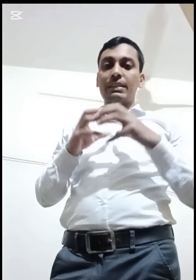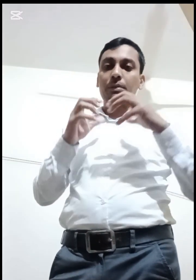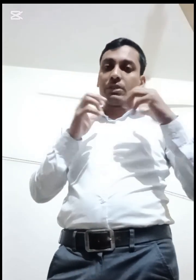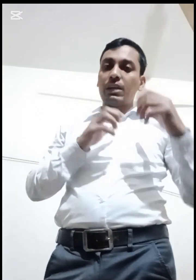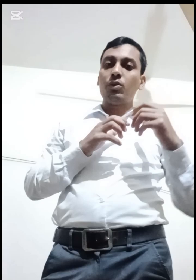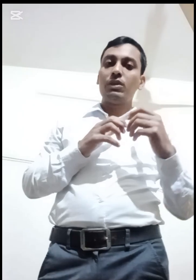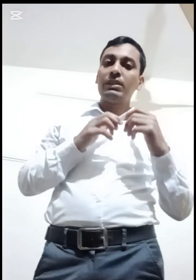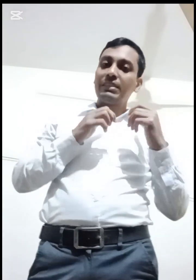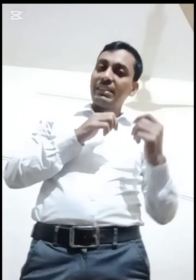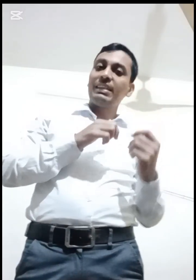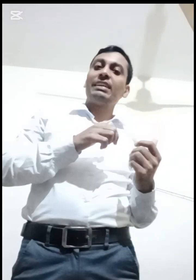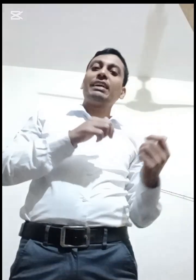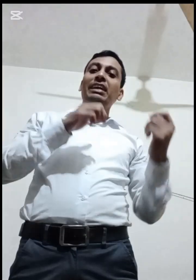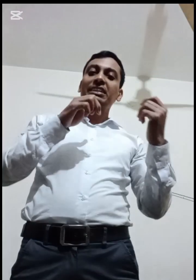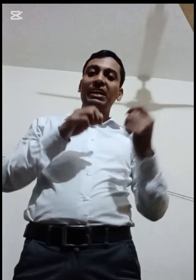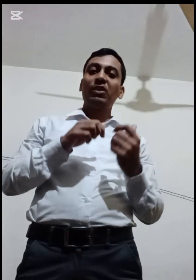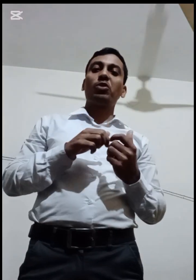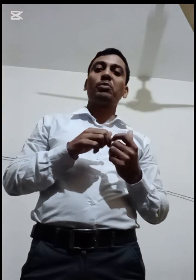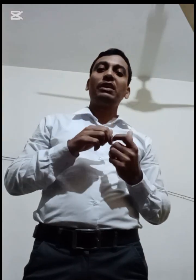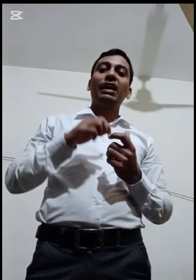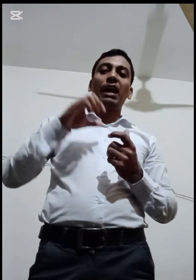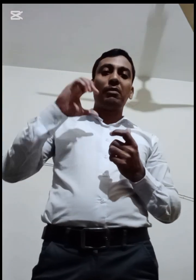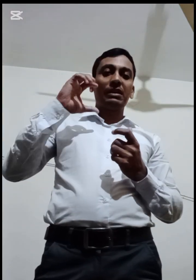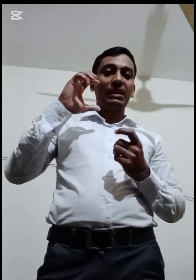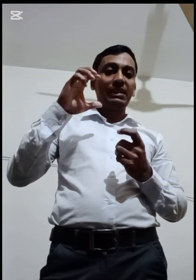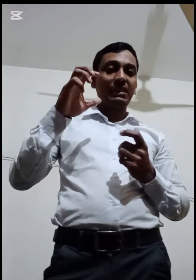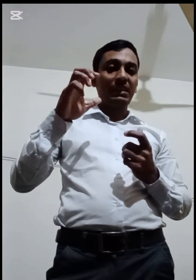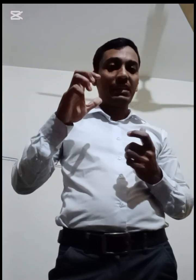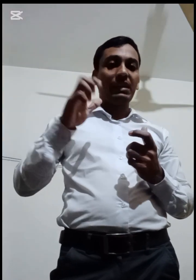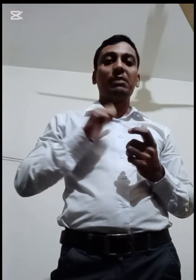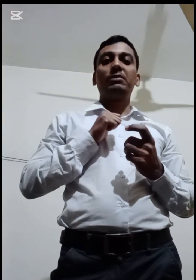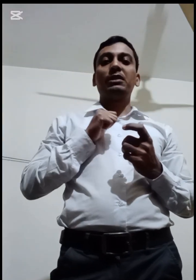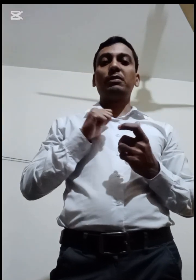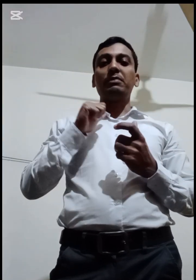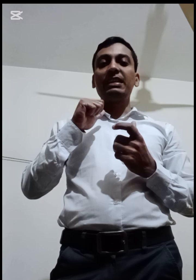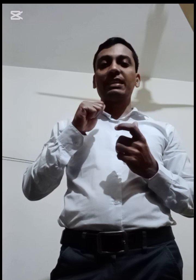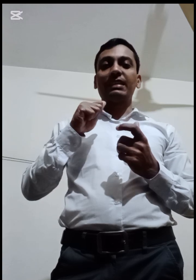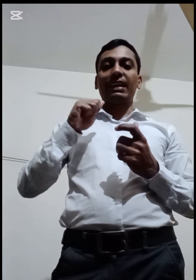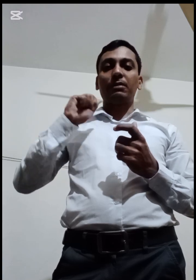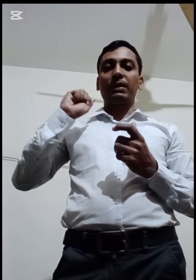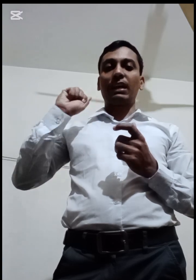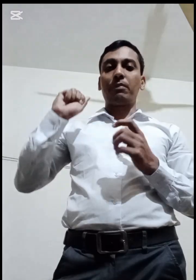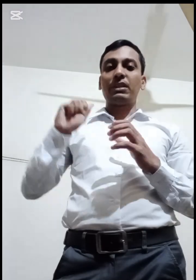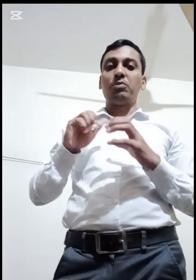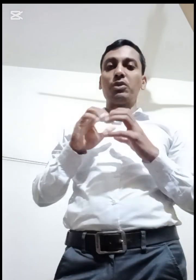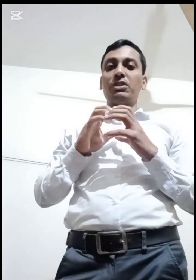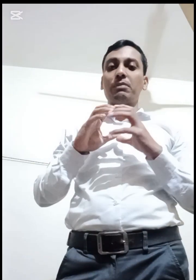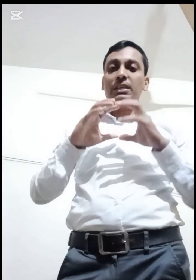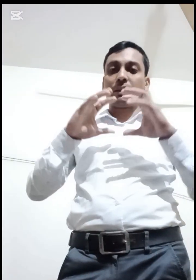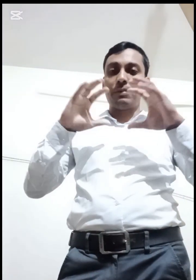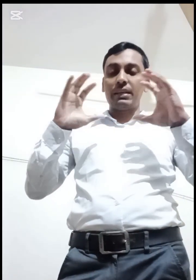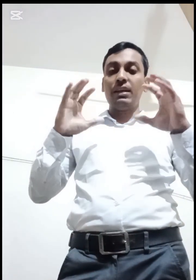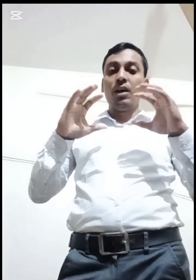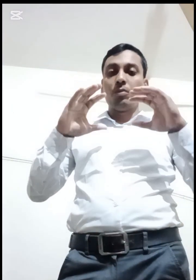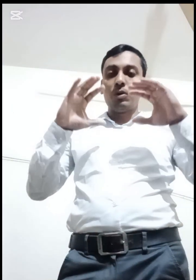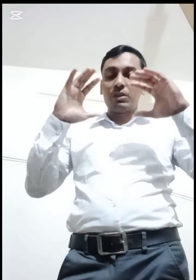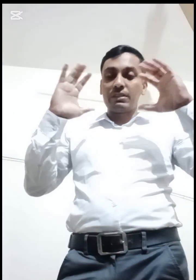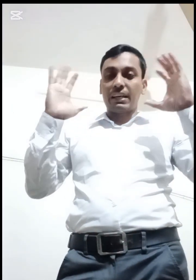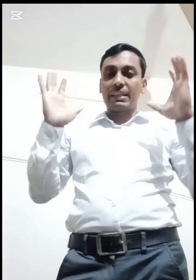যেমন সিকিউরিটি, ঠিক সেই রকমই আমাদের এই এমসিবি মিনিয়েচার সার্কিট ব্রেকার আমাদের বৈদ্যুতিক বাসাবাড়ির বৈদ্যুতিক